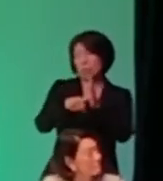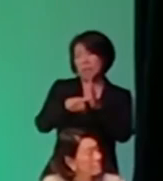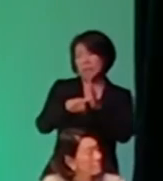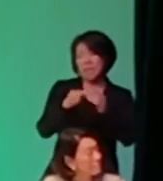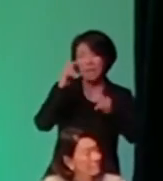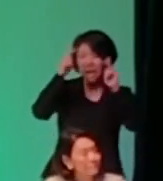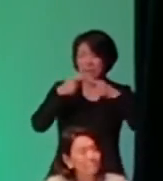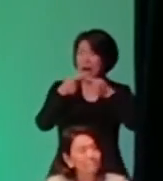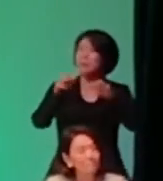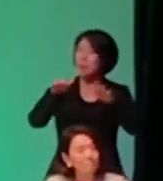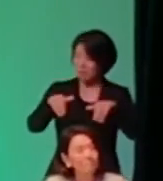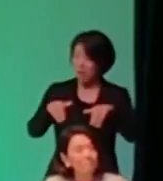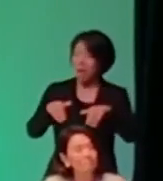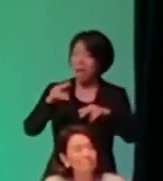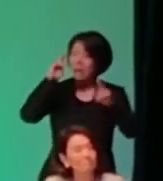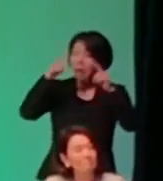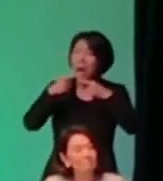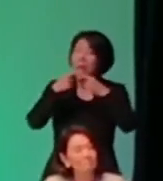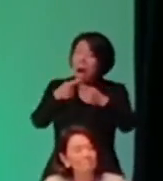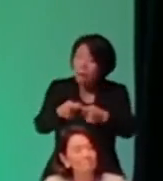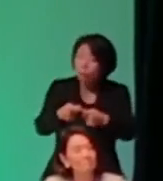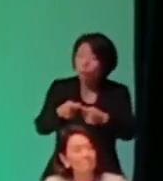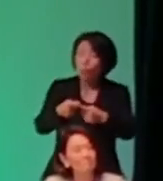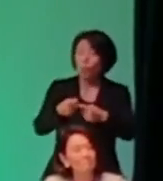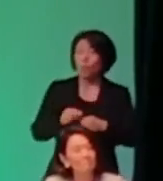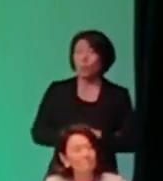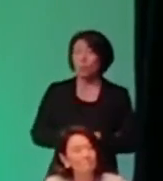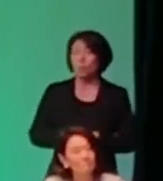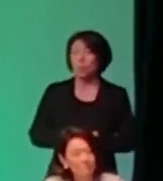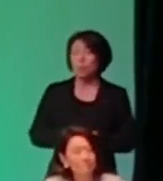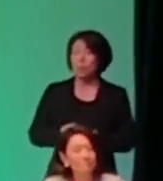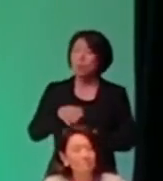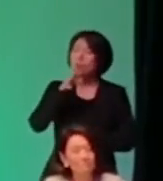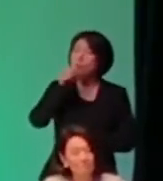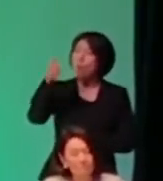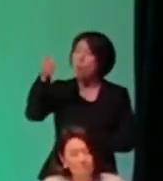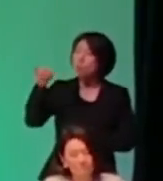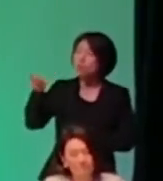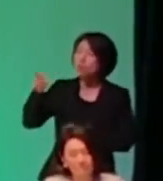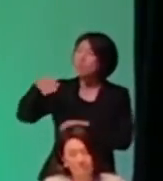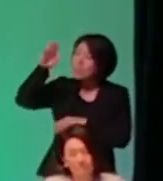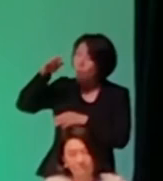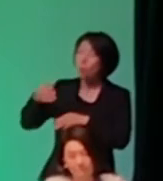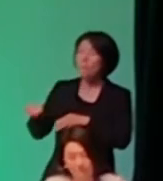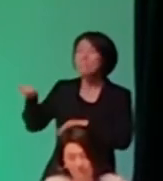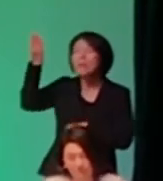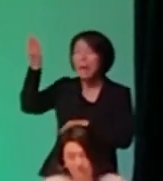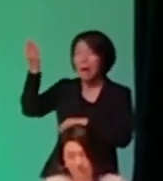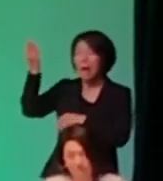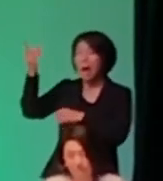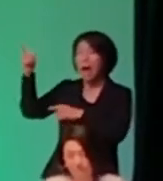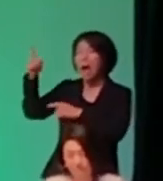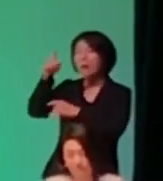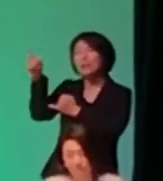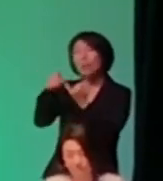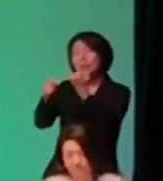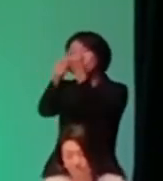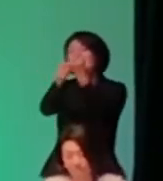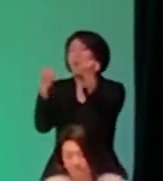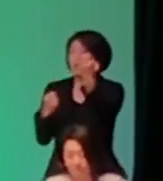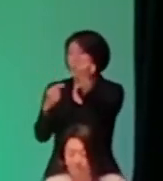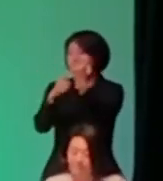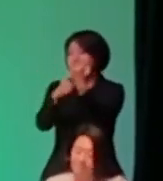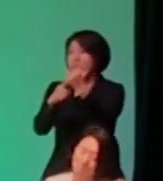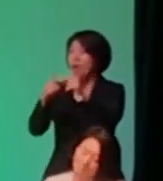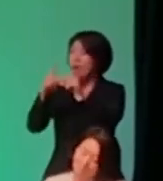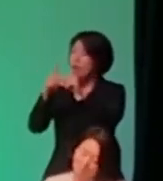入社しまして、会社に入ってみるともう50代ぐらいのベテランの人はポツンと1人いたと思うんですけど、